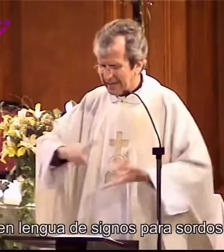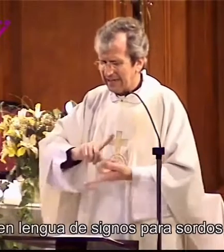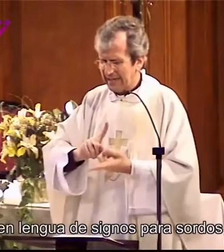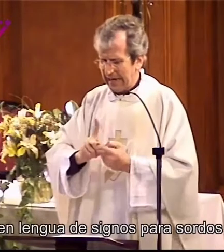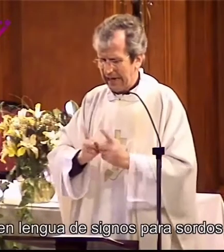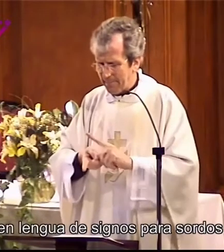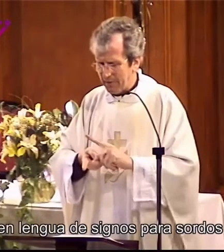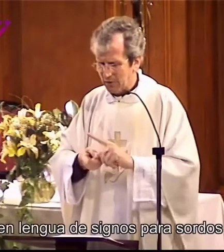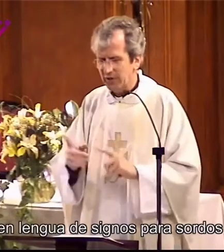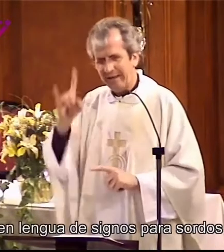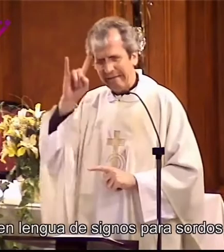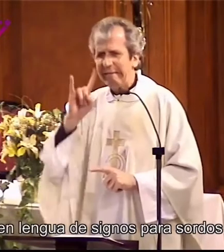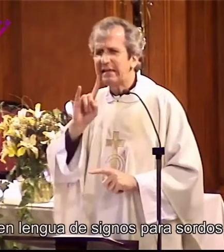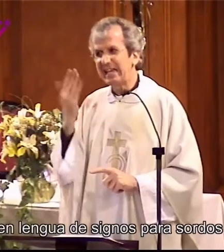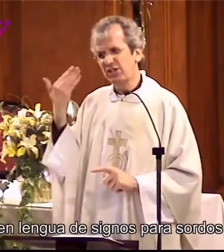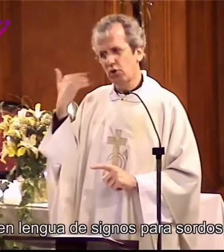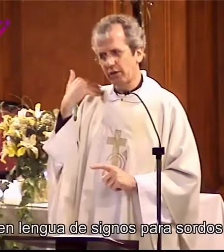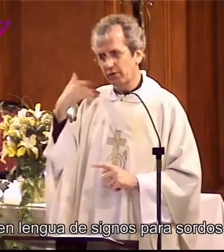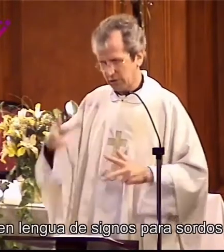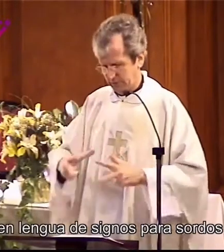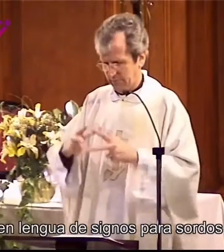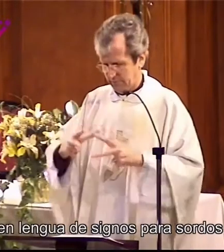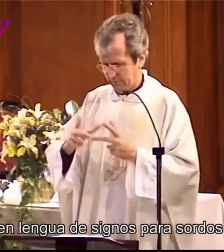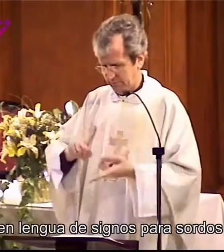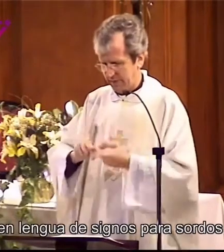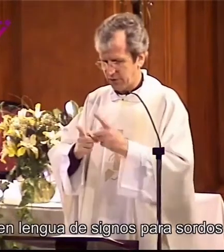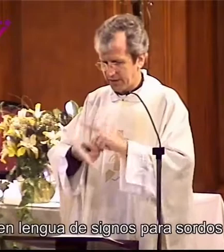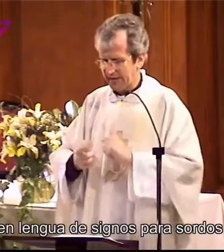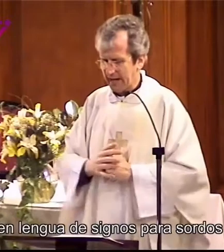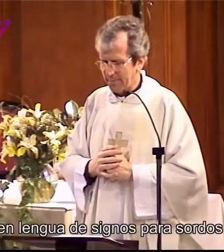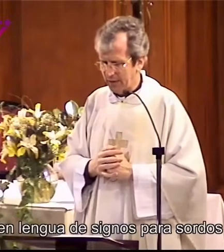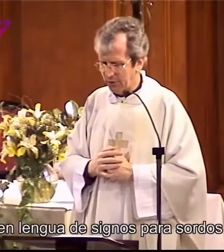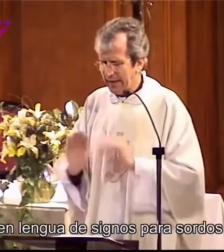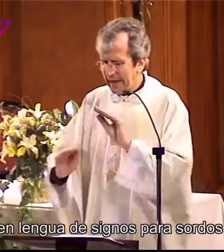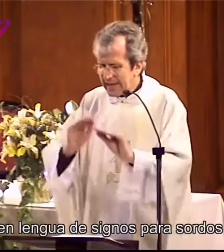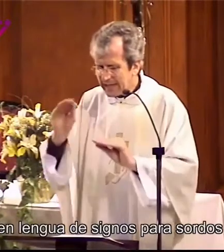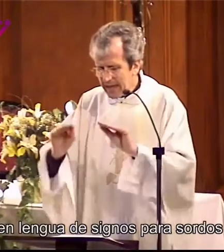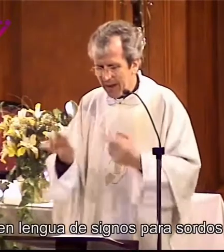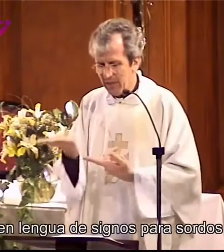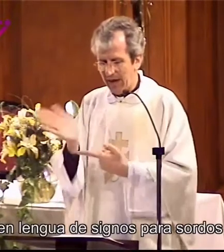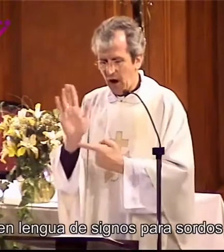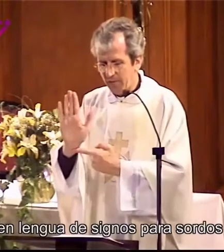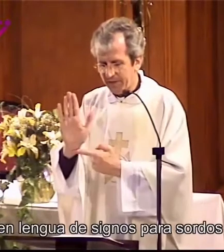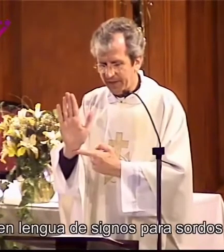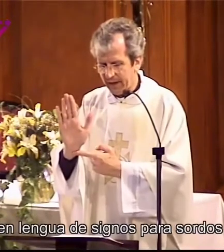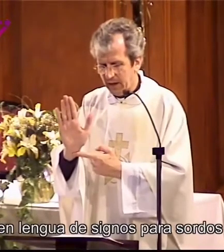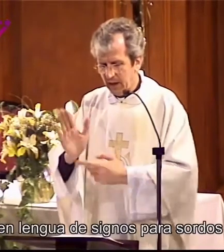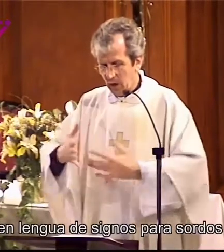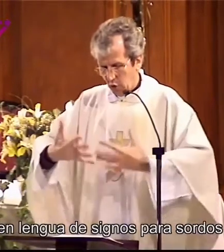cambios históricos, la sociedad está cambiando, está llamada a ofrecer con